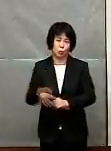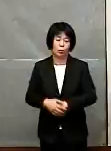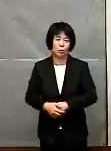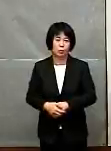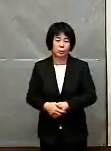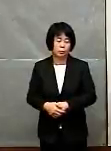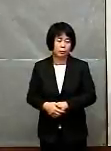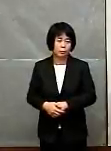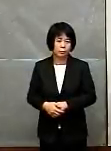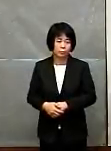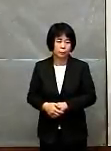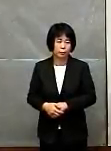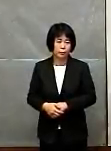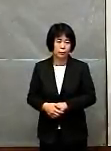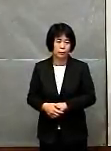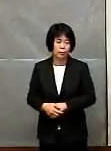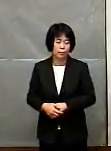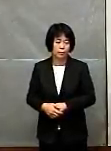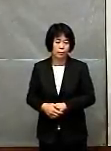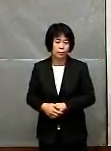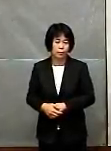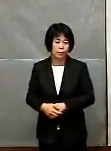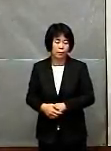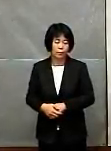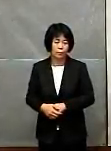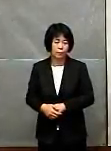NHK さんどう